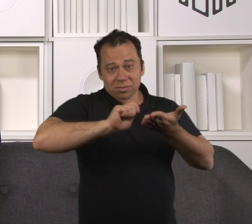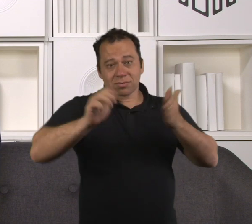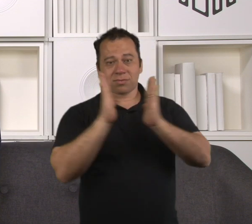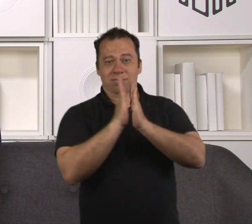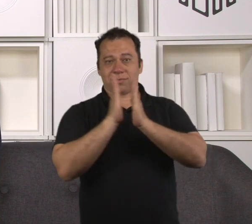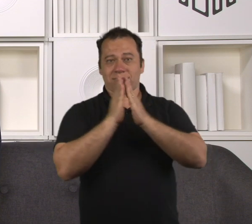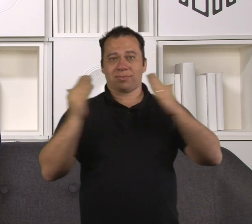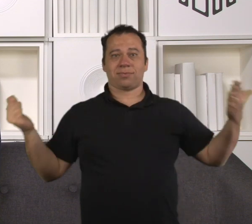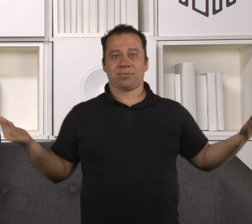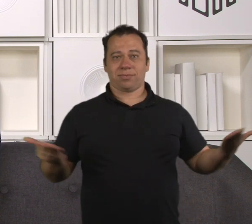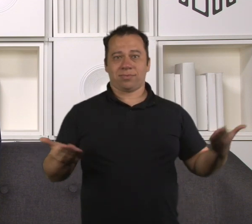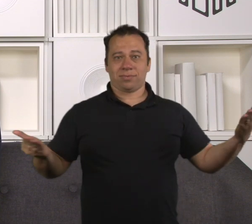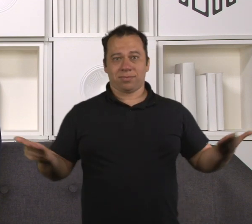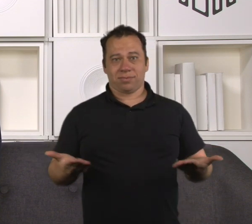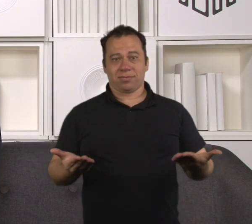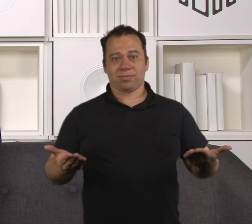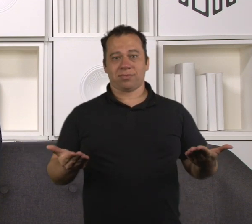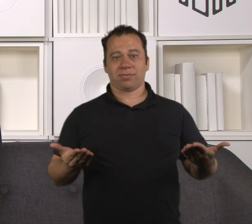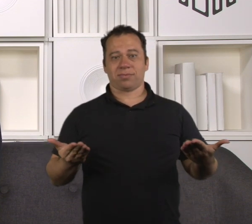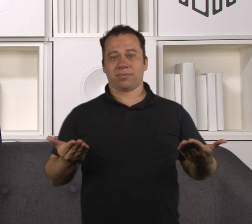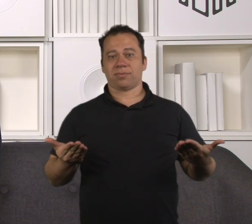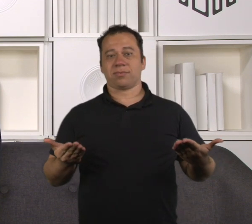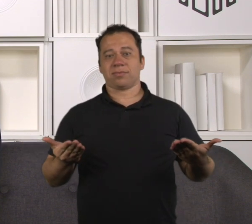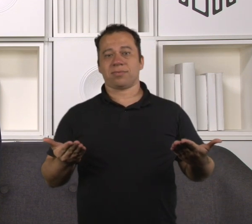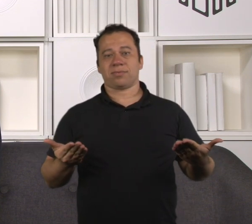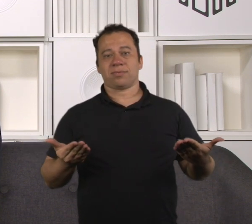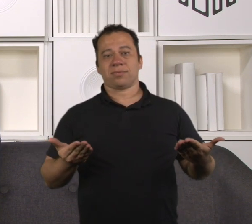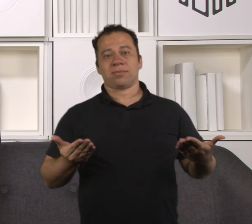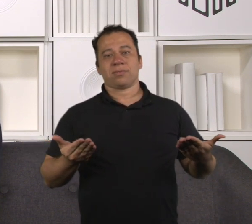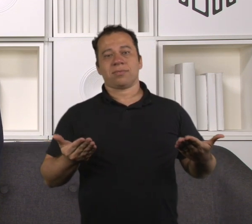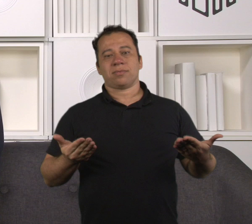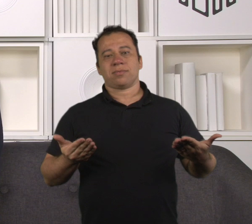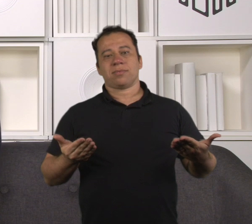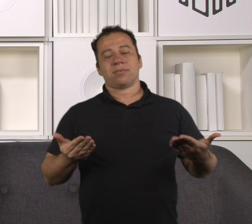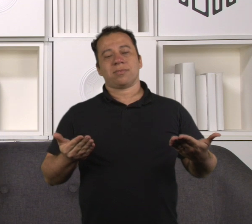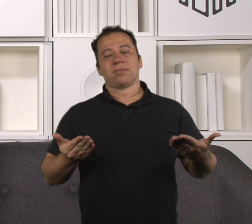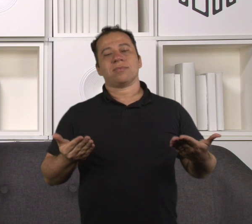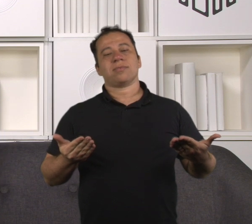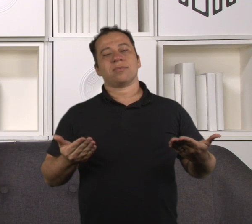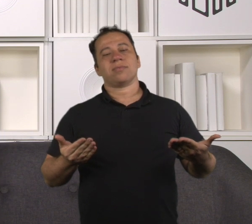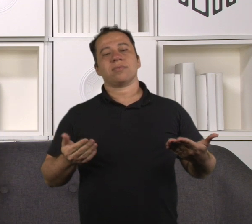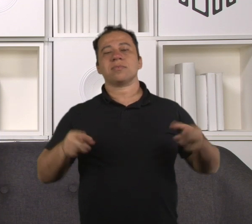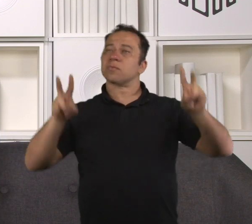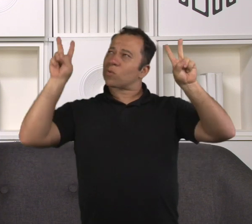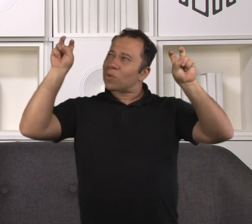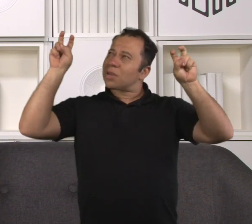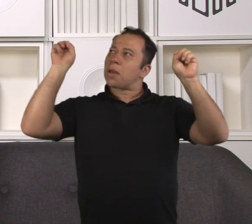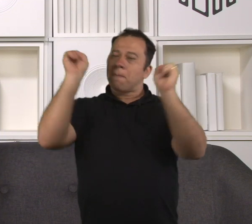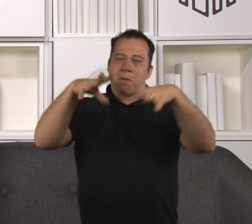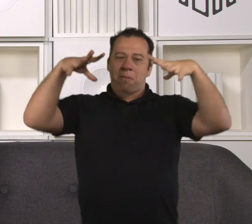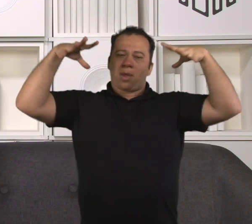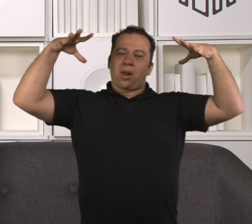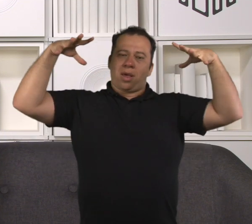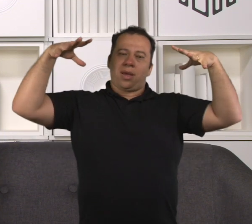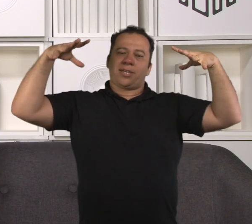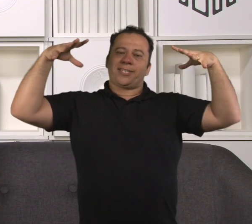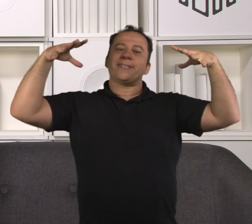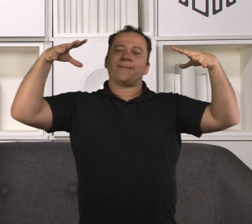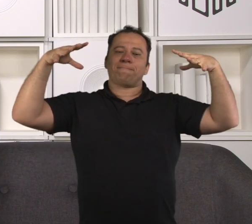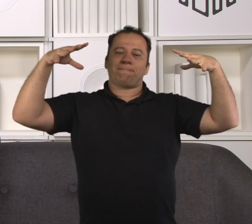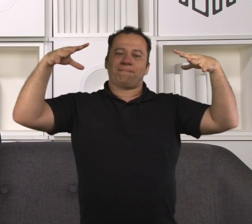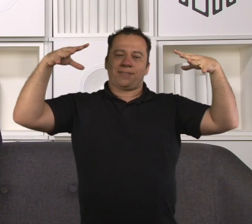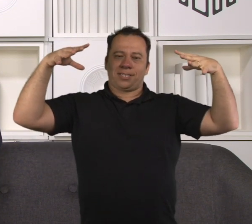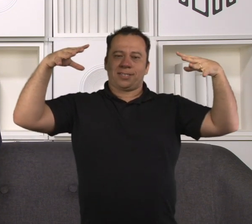de hoje falando sobre milagre. O tema da sua conversa de hoje com Deus e da sua oração, eu sugiro que